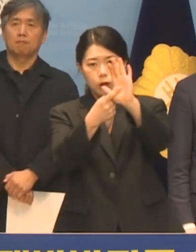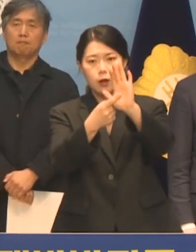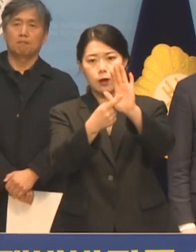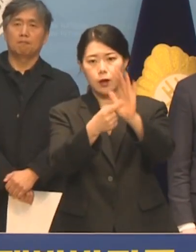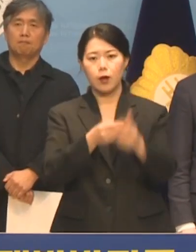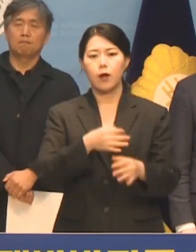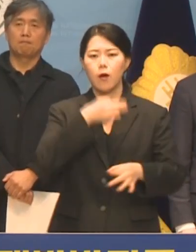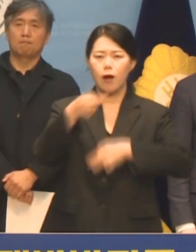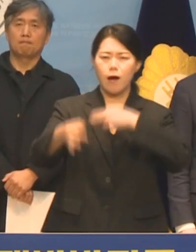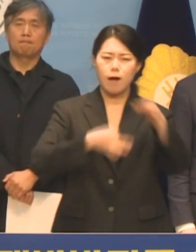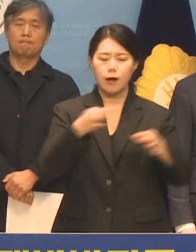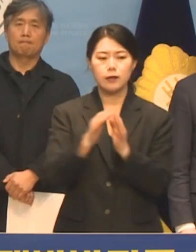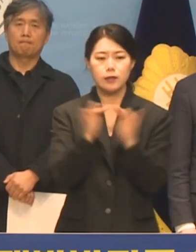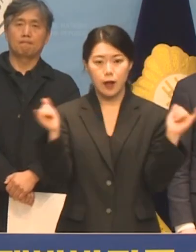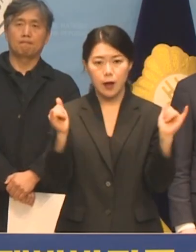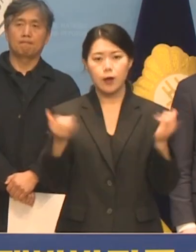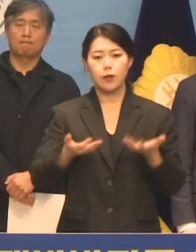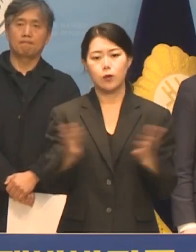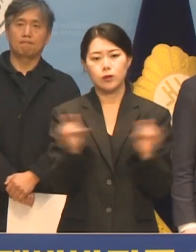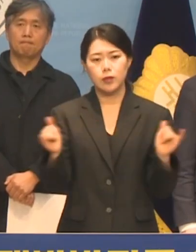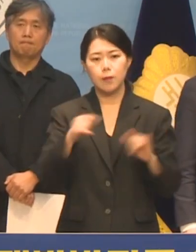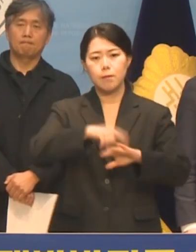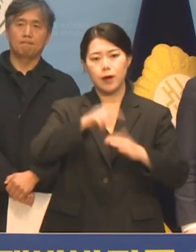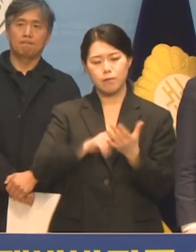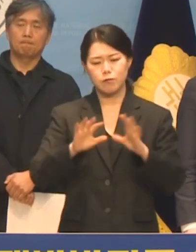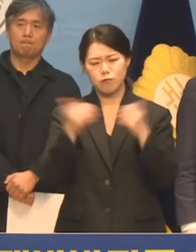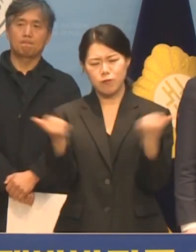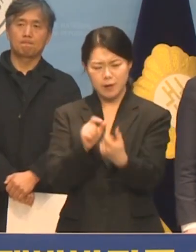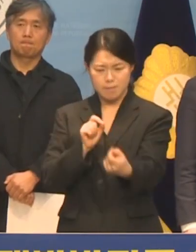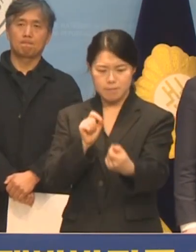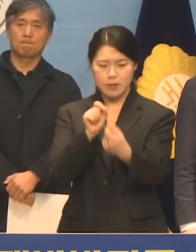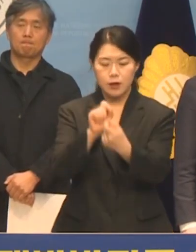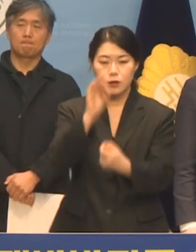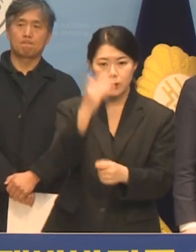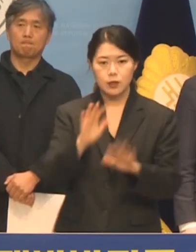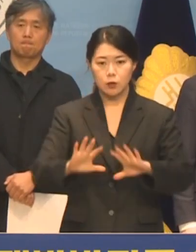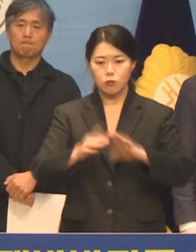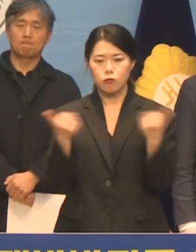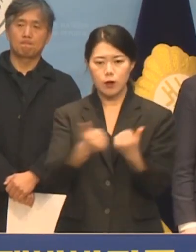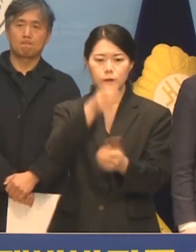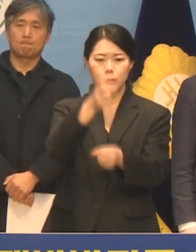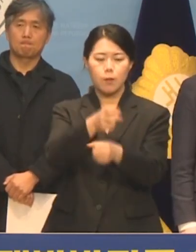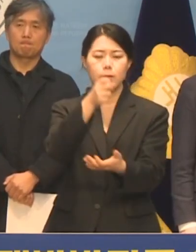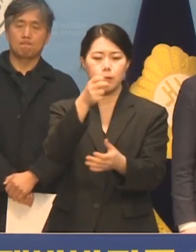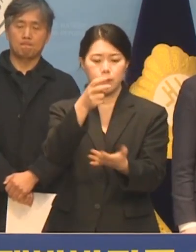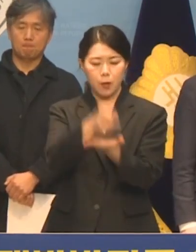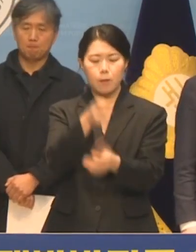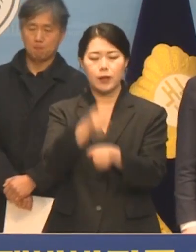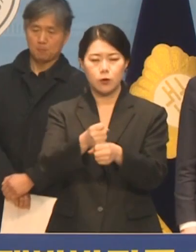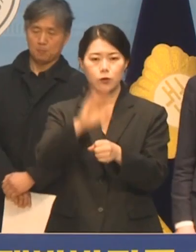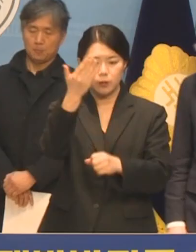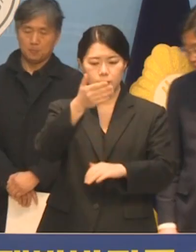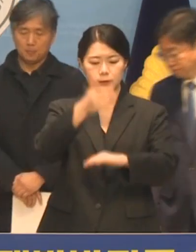마음이, 노동자의 마음이 국회에 닿고 있습니다. 이제 국회가 답해야 합니다. 감사합니다.